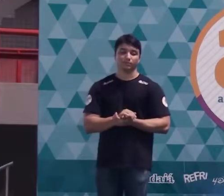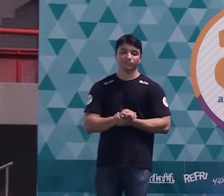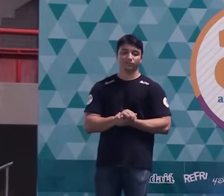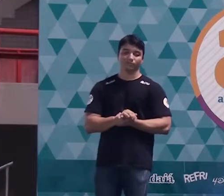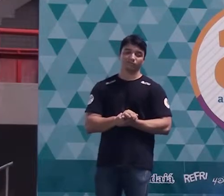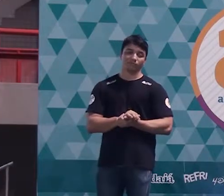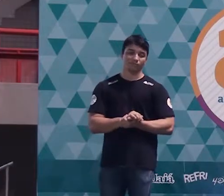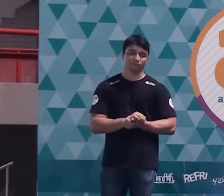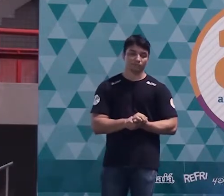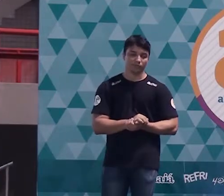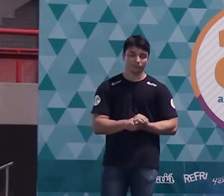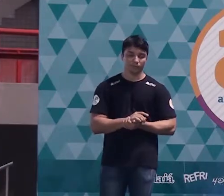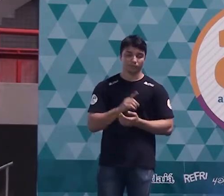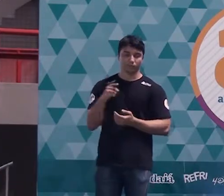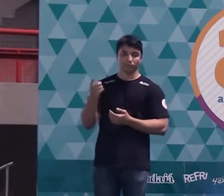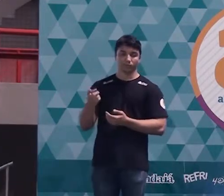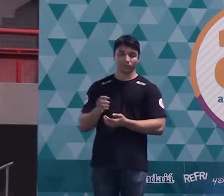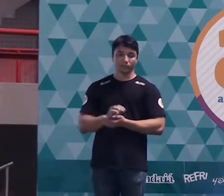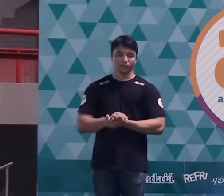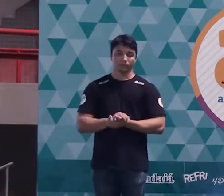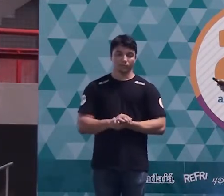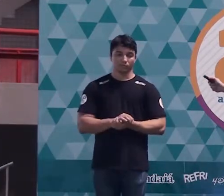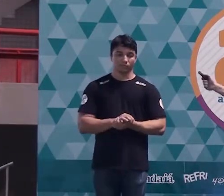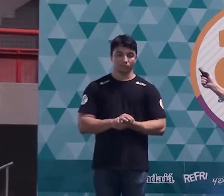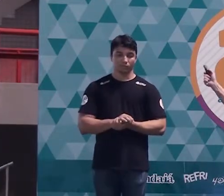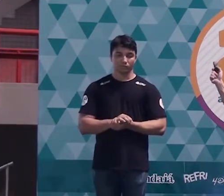lá. A próxima.